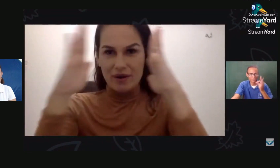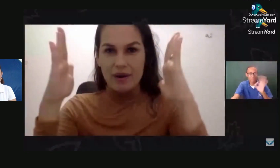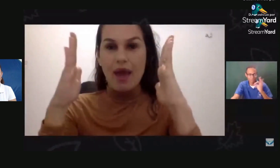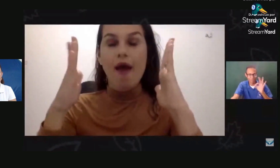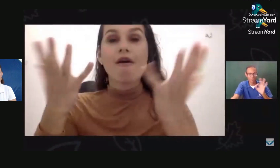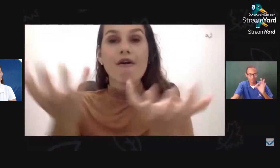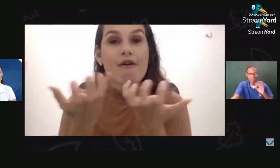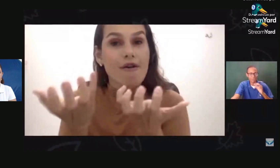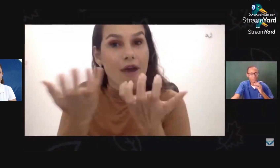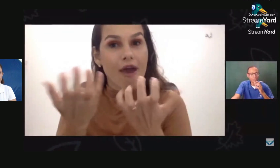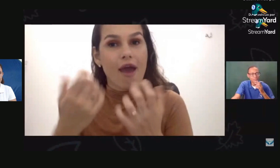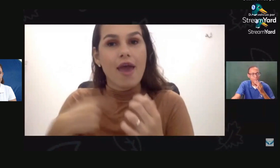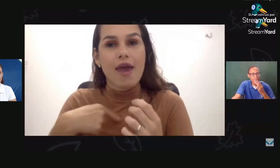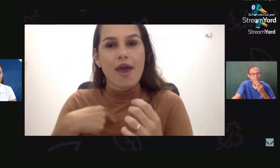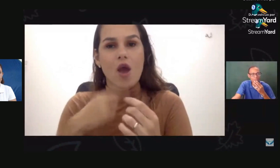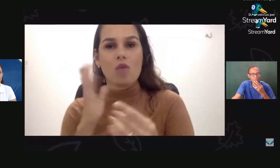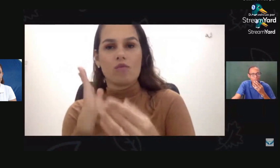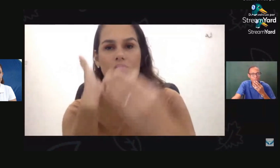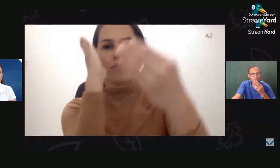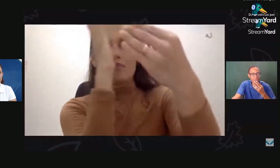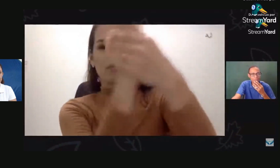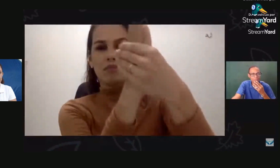que chegue nas livrarias